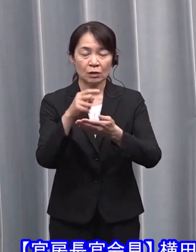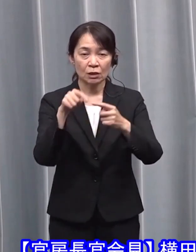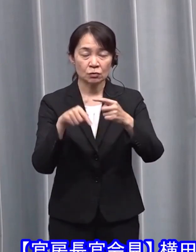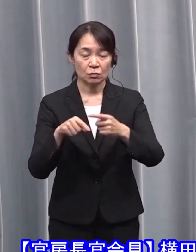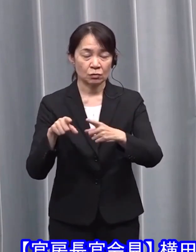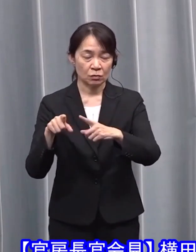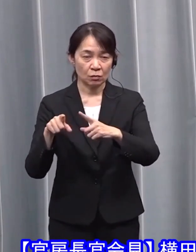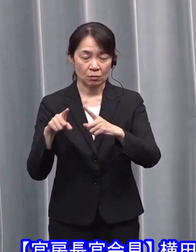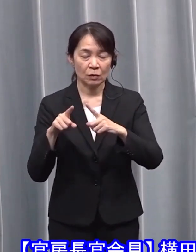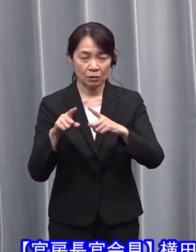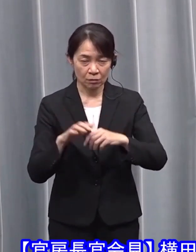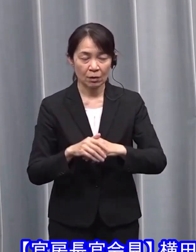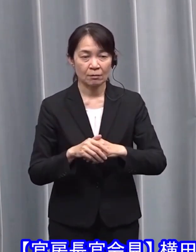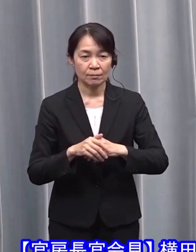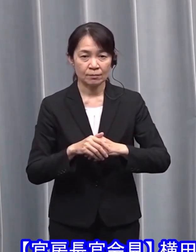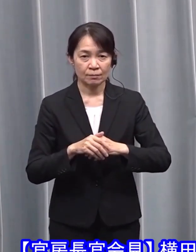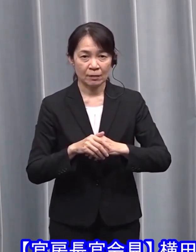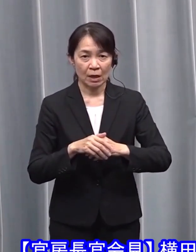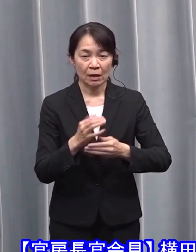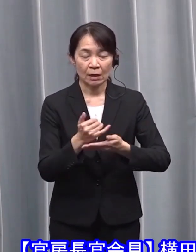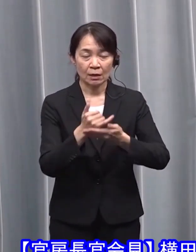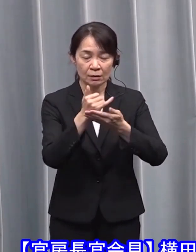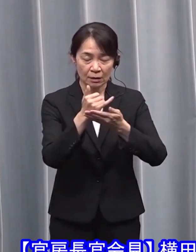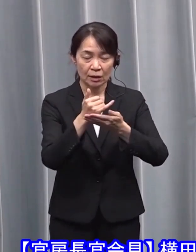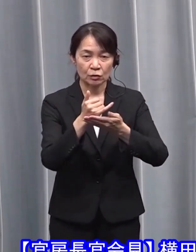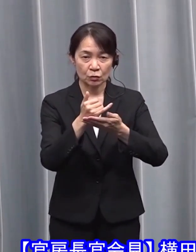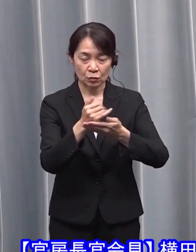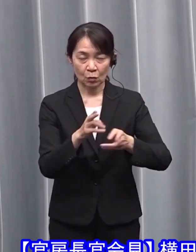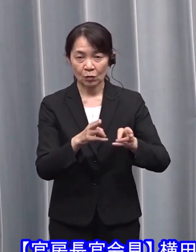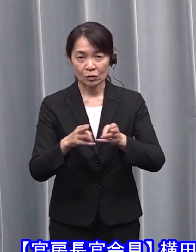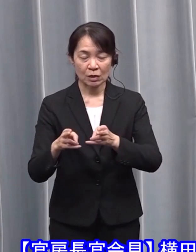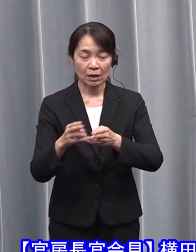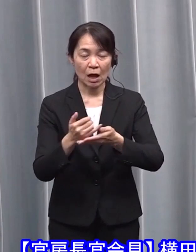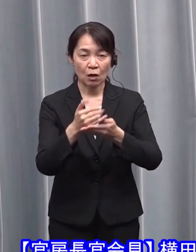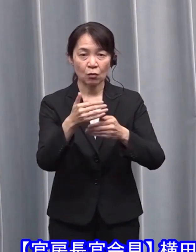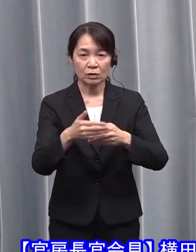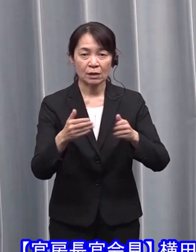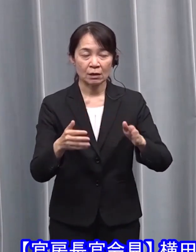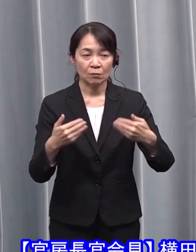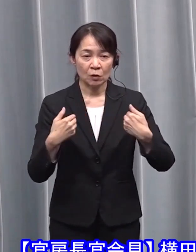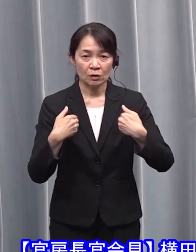民を無視し、むしろ天皇制や皇室なんて必要ないという人たちの声を